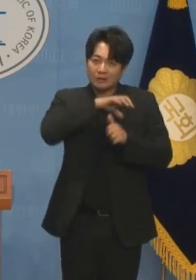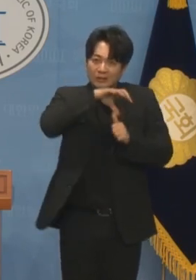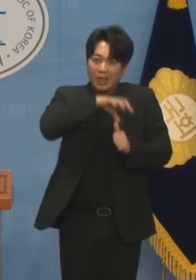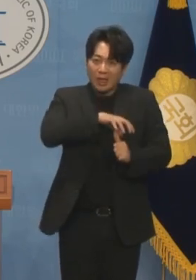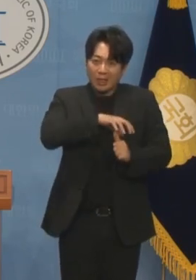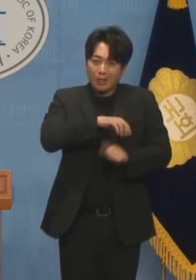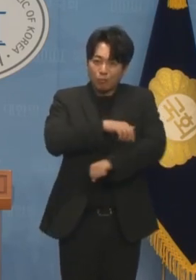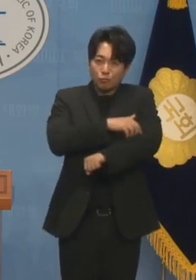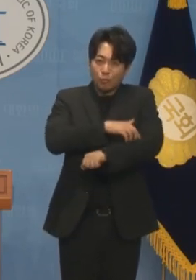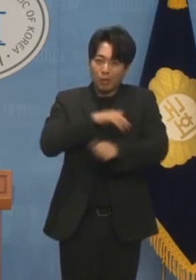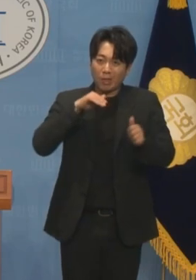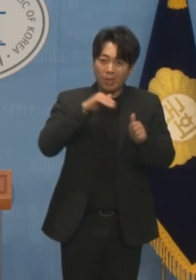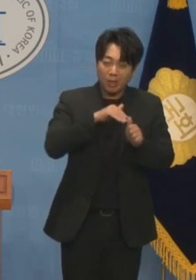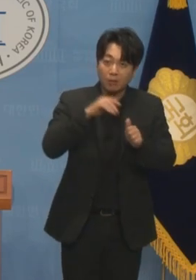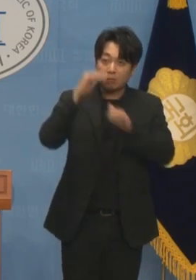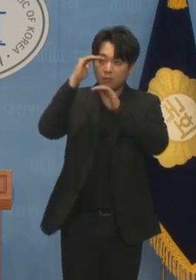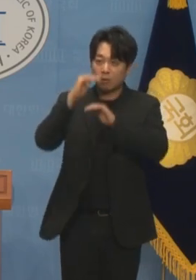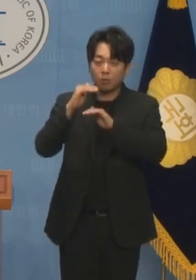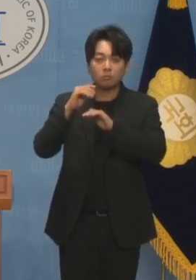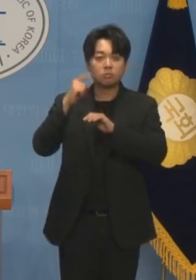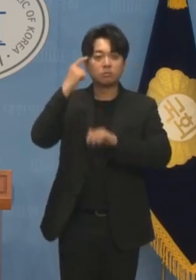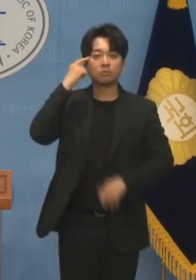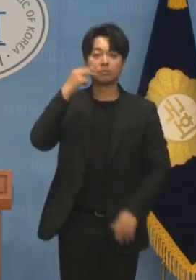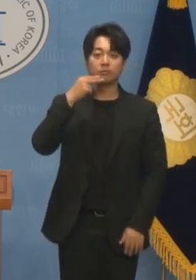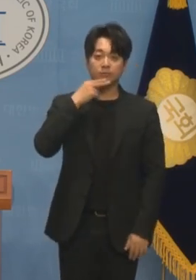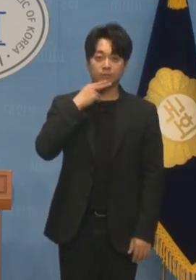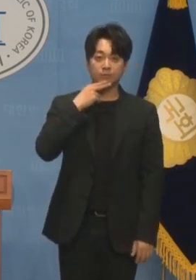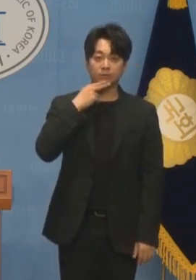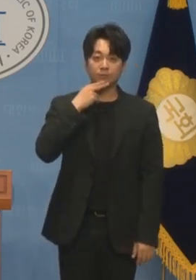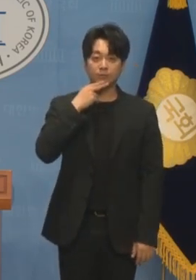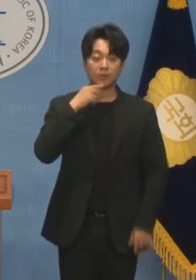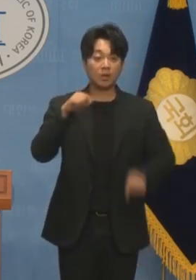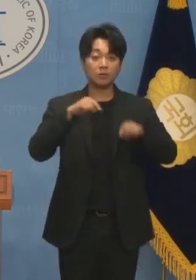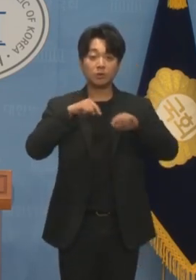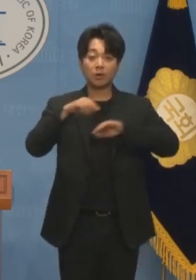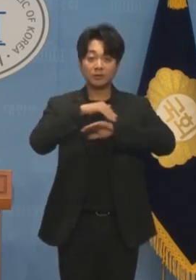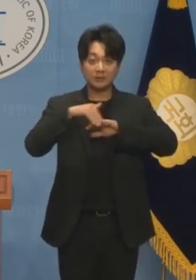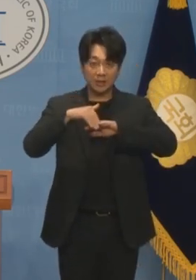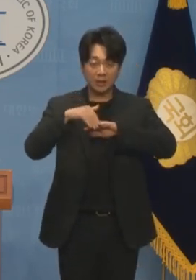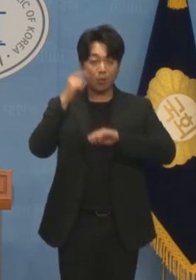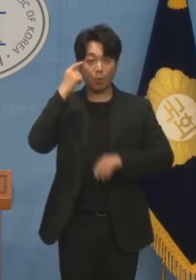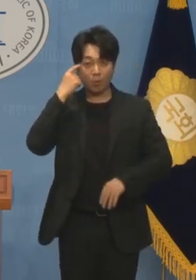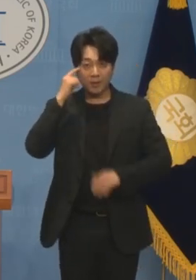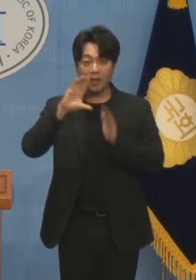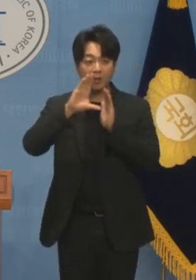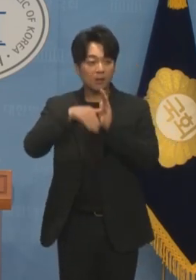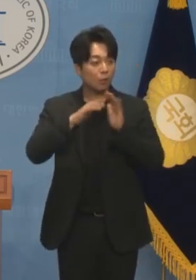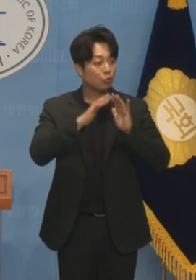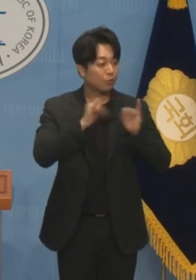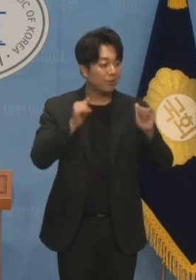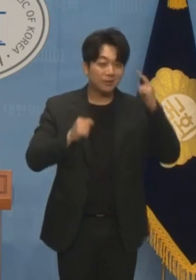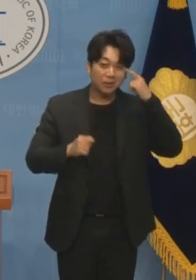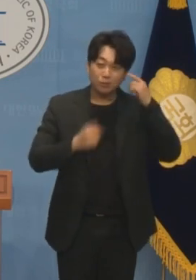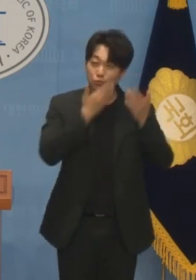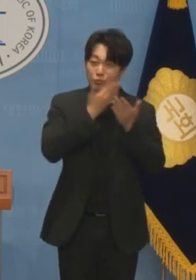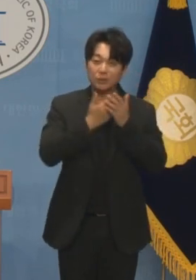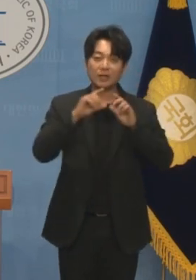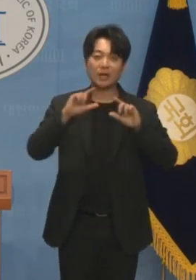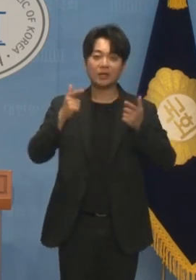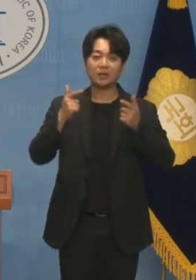못했다 겁니다 정책의 제일 고려대상이 국민이 아니었다는 실토 같습니다